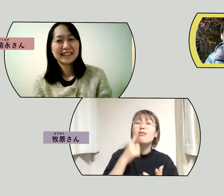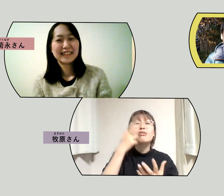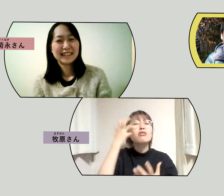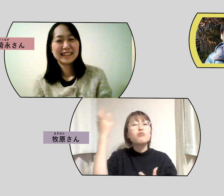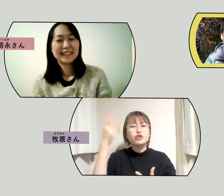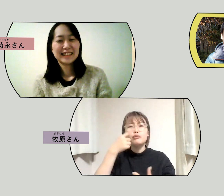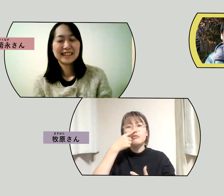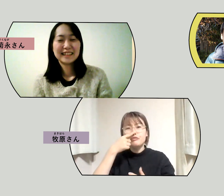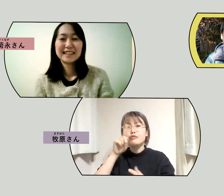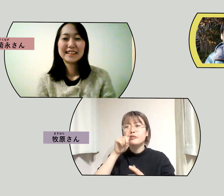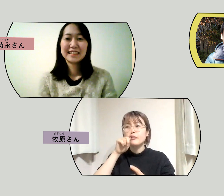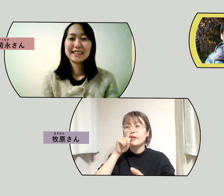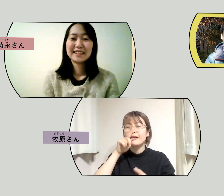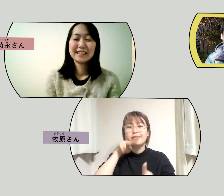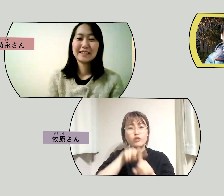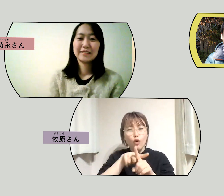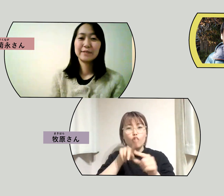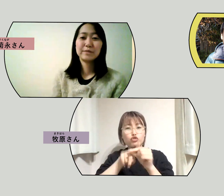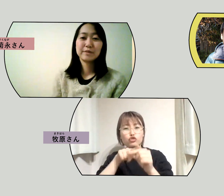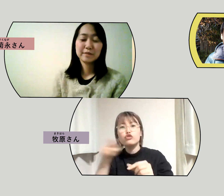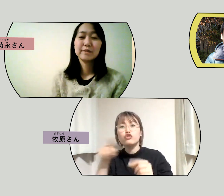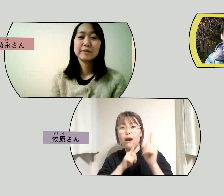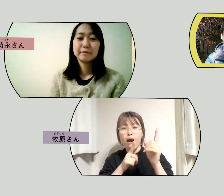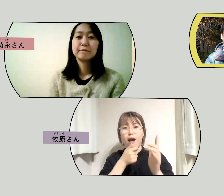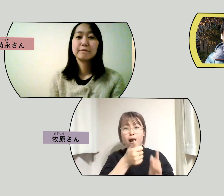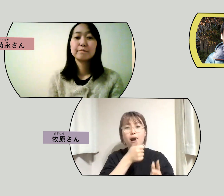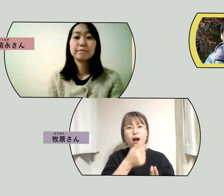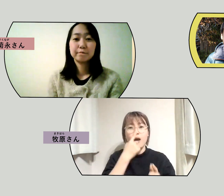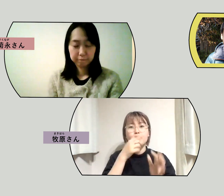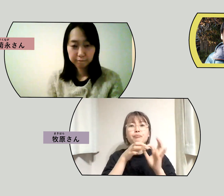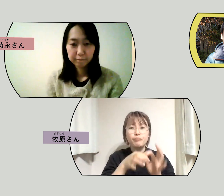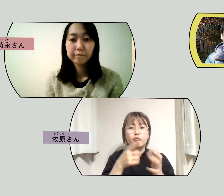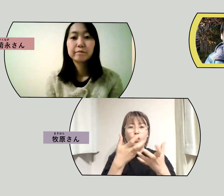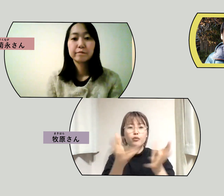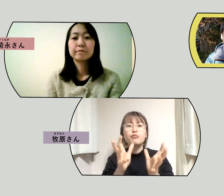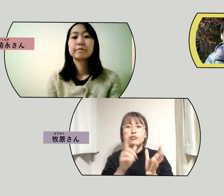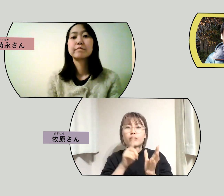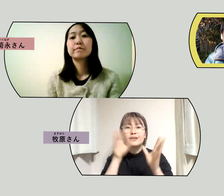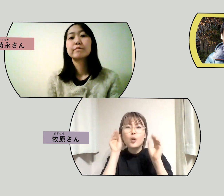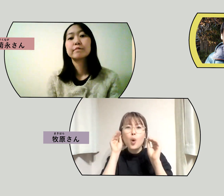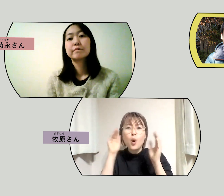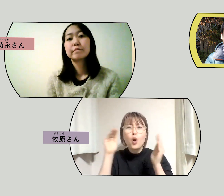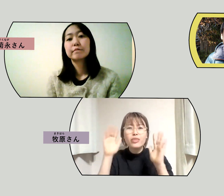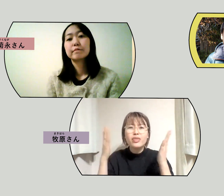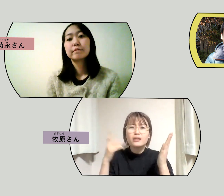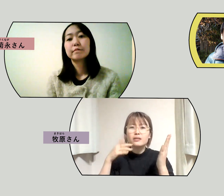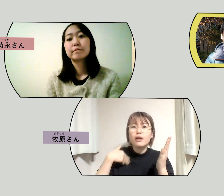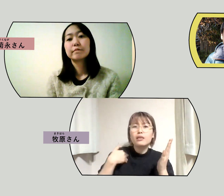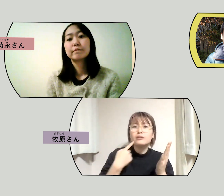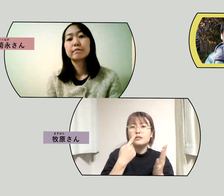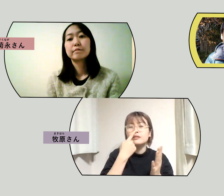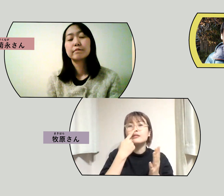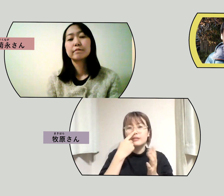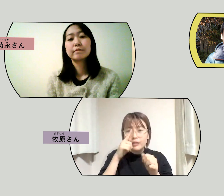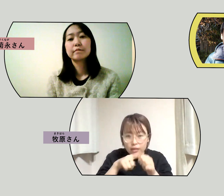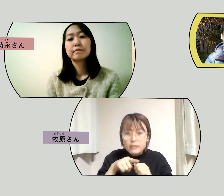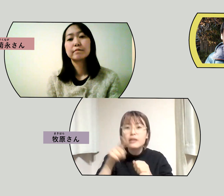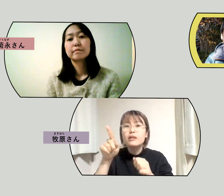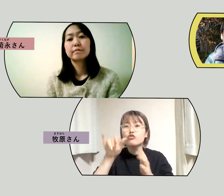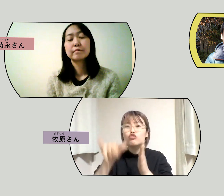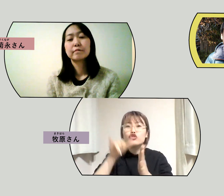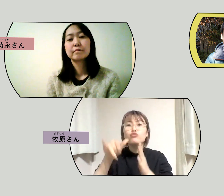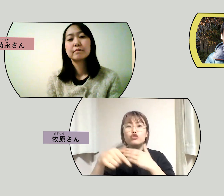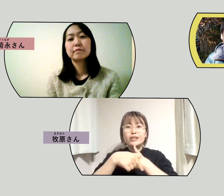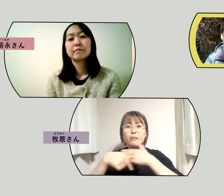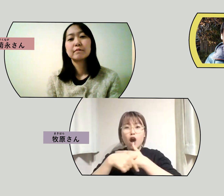仲間同士の会話だったりそういうのを見るのが小学校から庁舎の学校に買っていたのでその世界での情報が入ってき